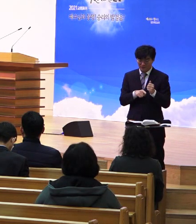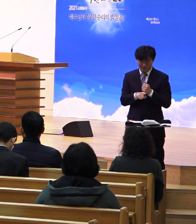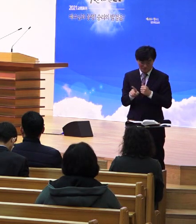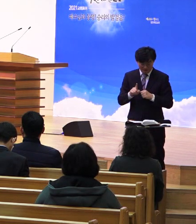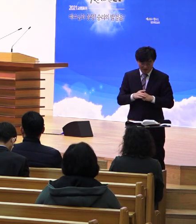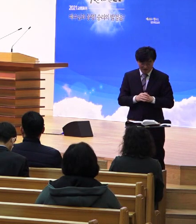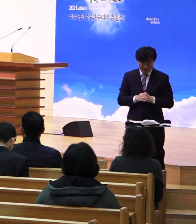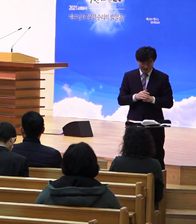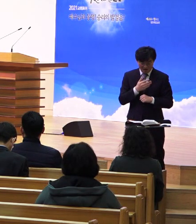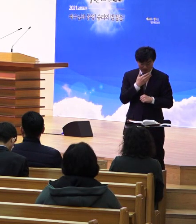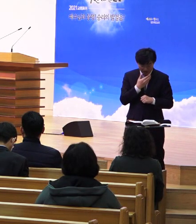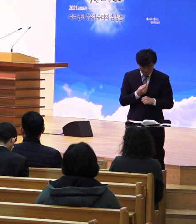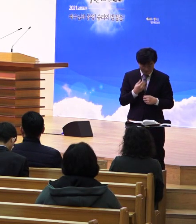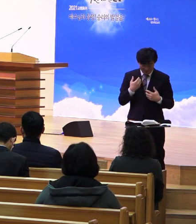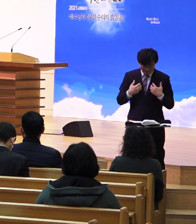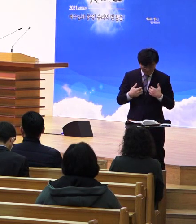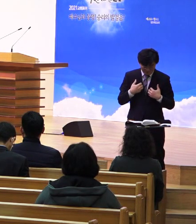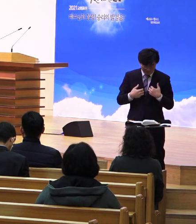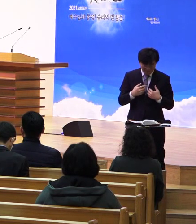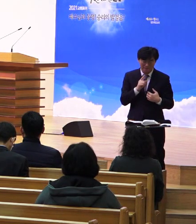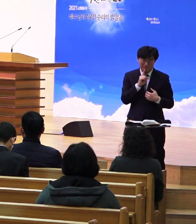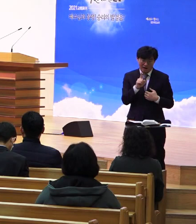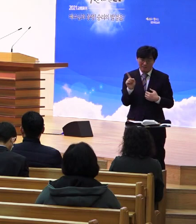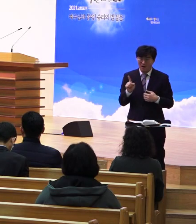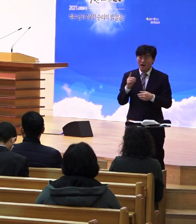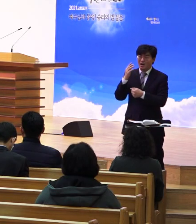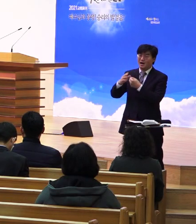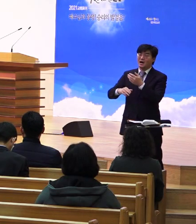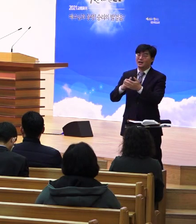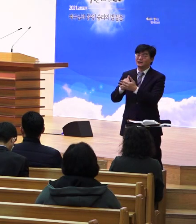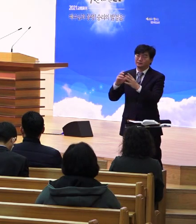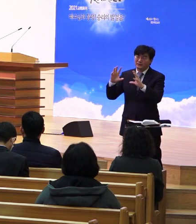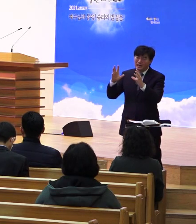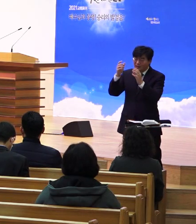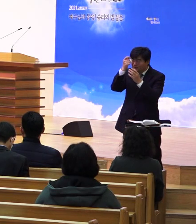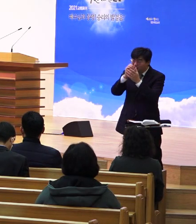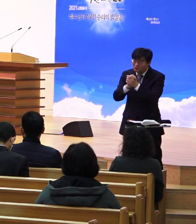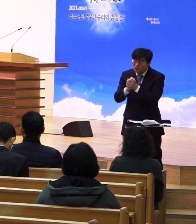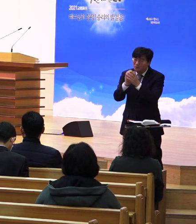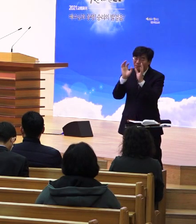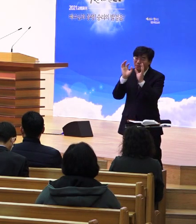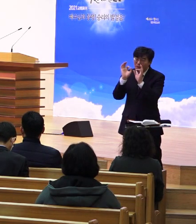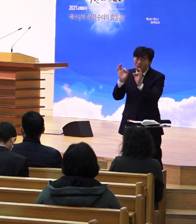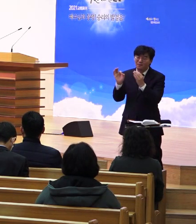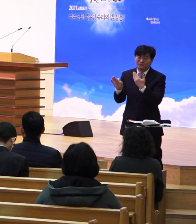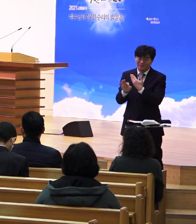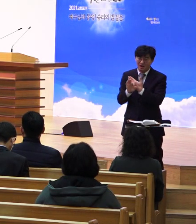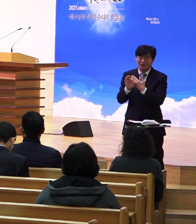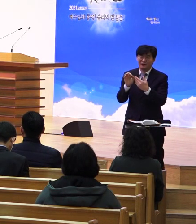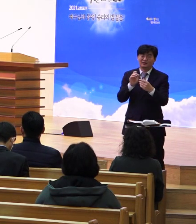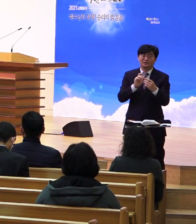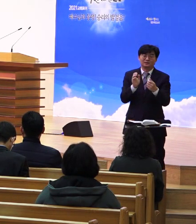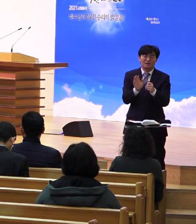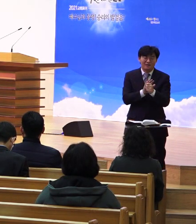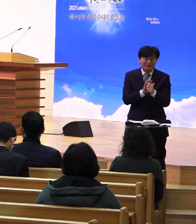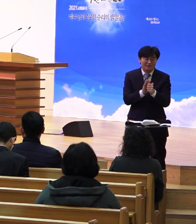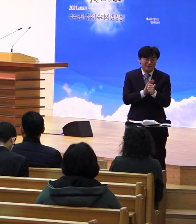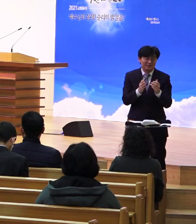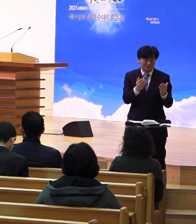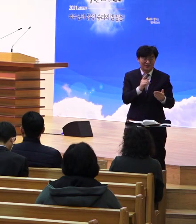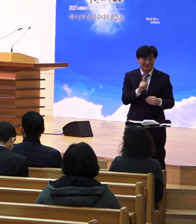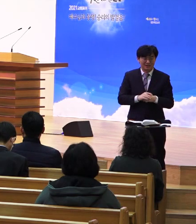말씀드립니다. 먼저 그의 나라와 그의 의를 구하라. 그리하면 이 모든 것을 너에게 더하시겠다.